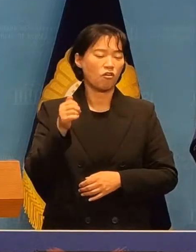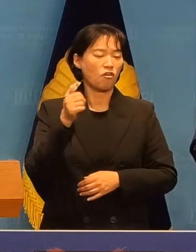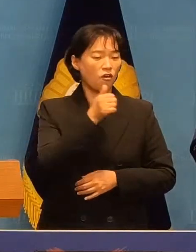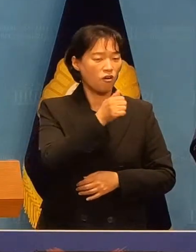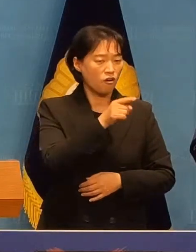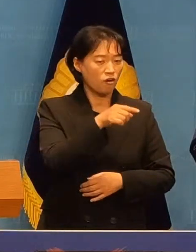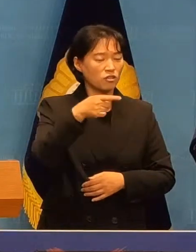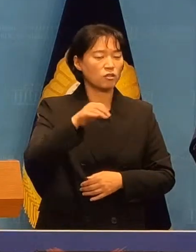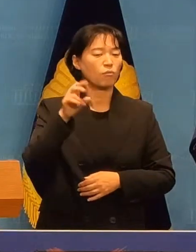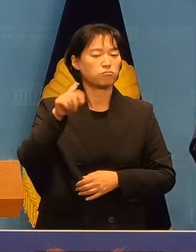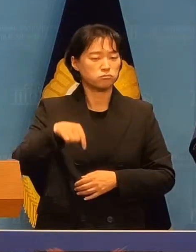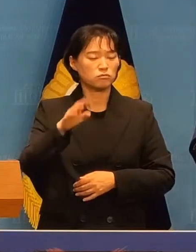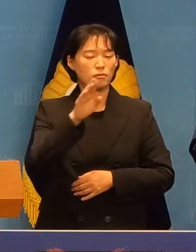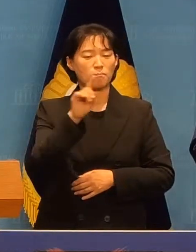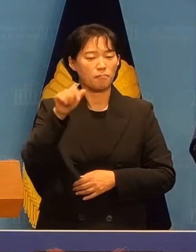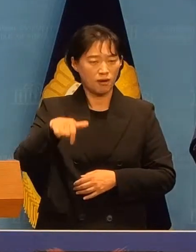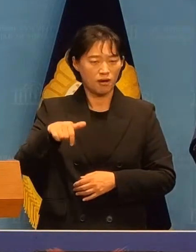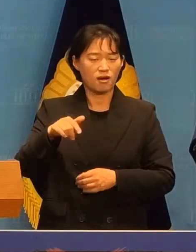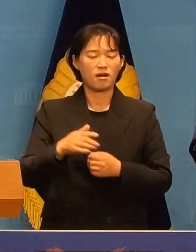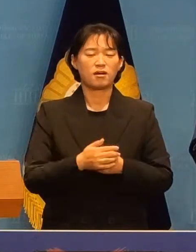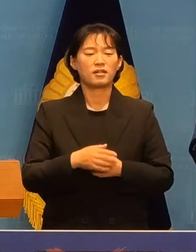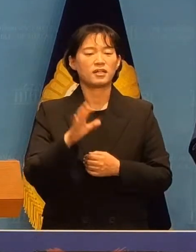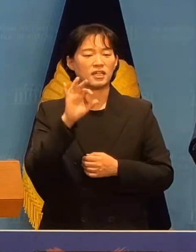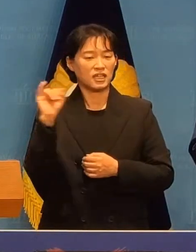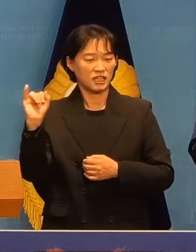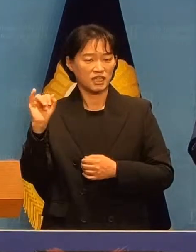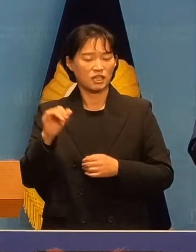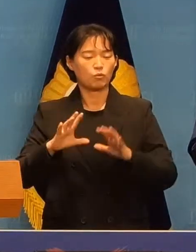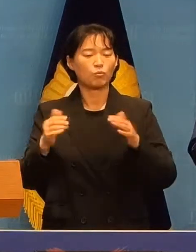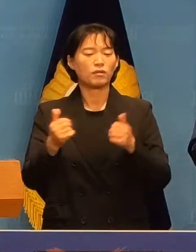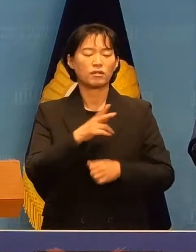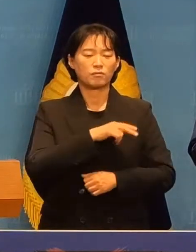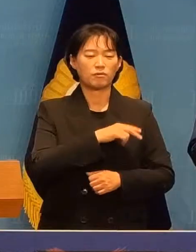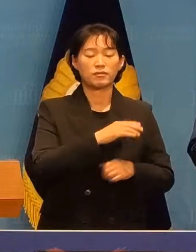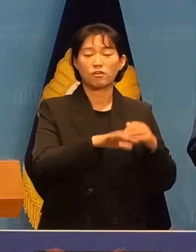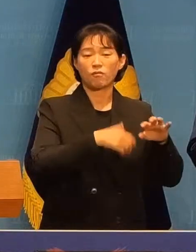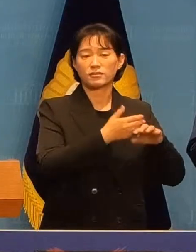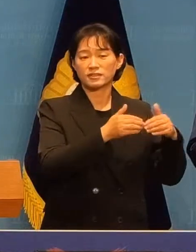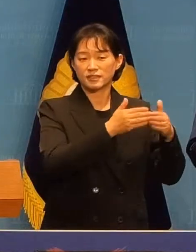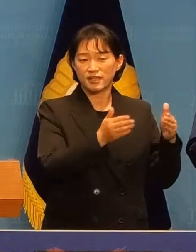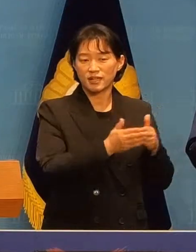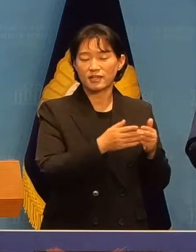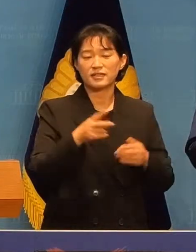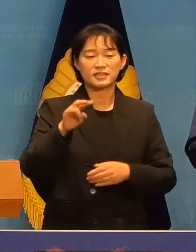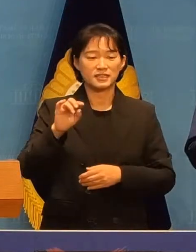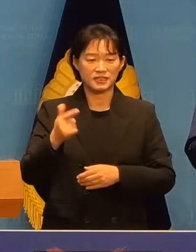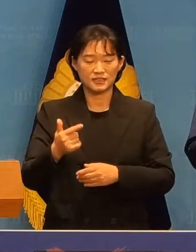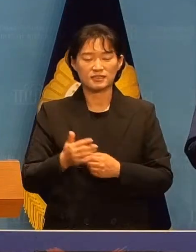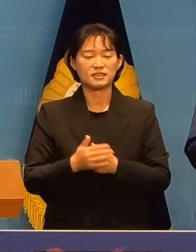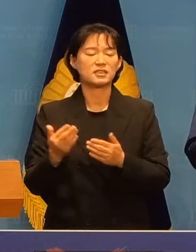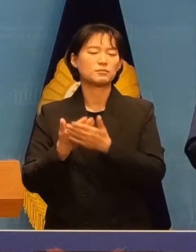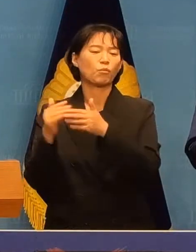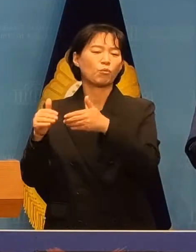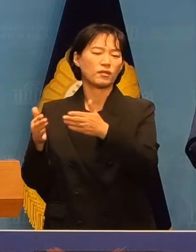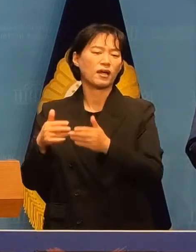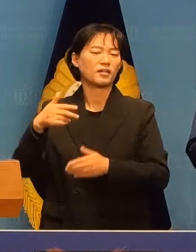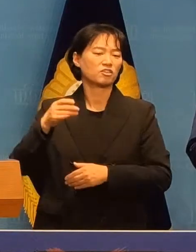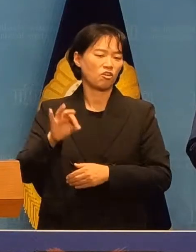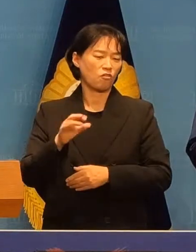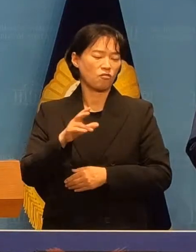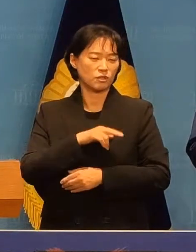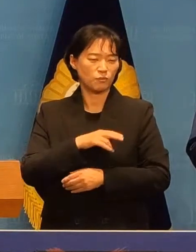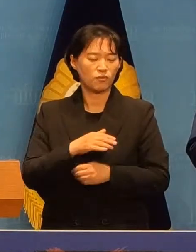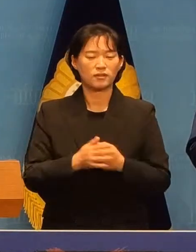노종면, 박선원, 이용우 국회의원, 조국혁신당 신장식 국회의원, 진보당 정혜경